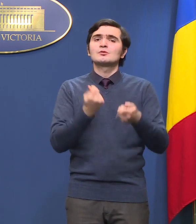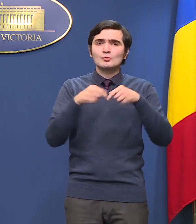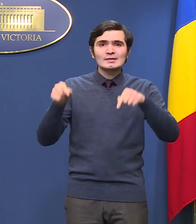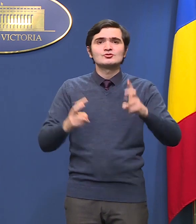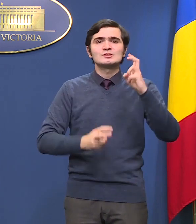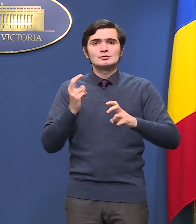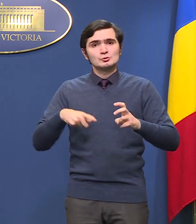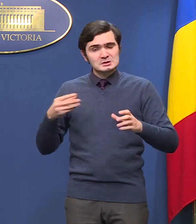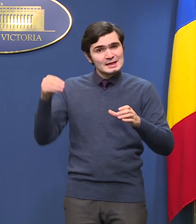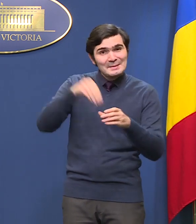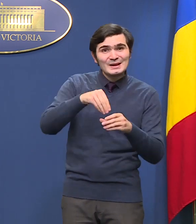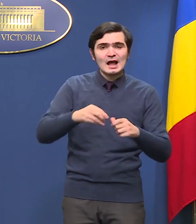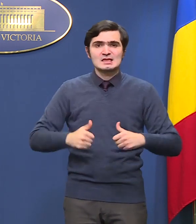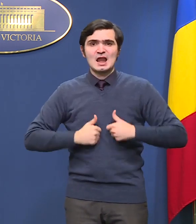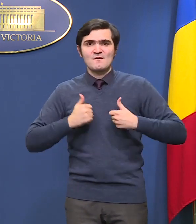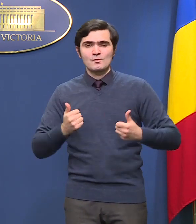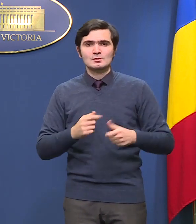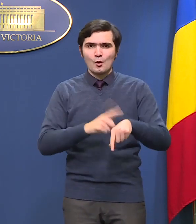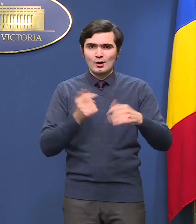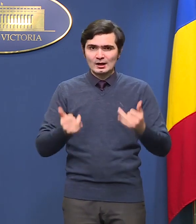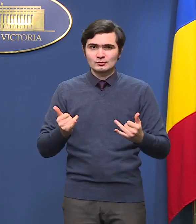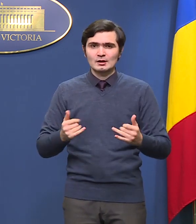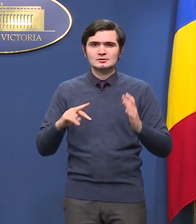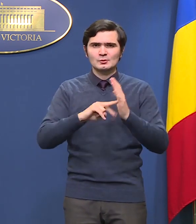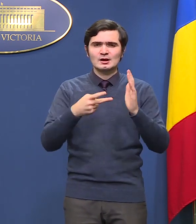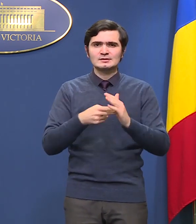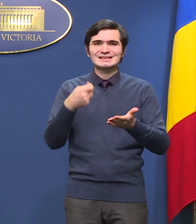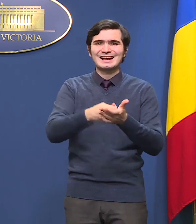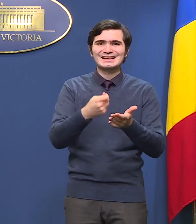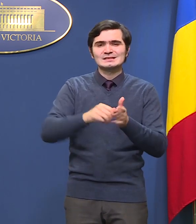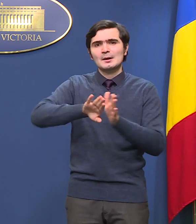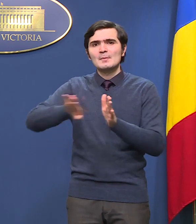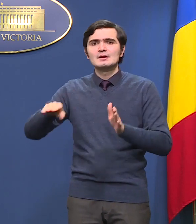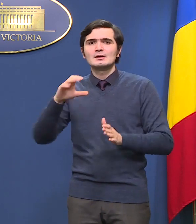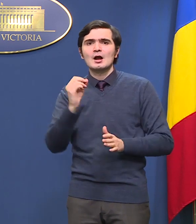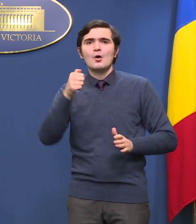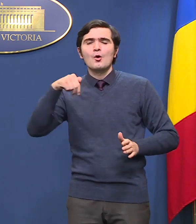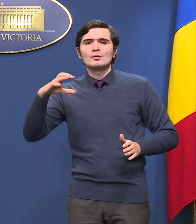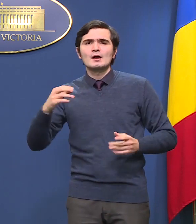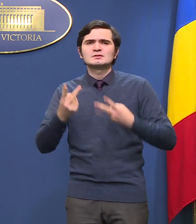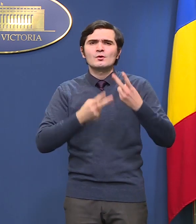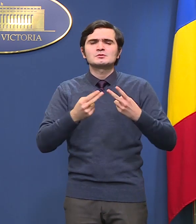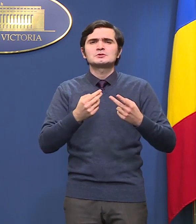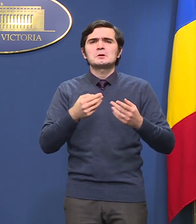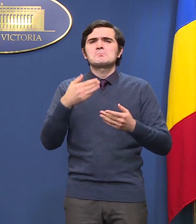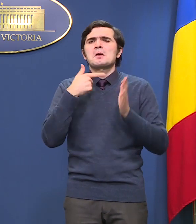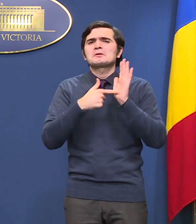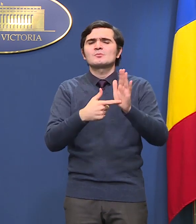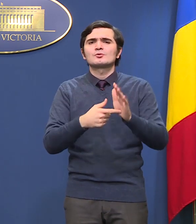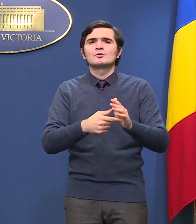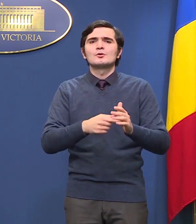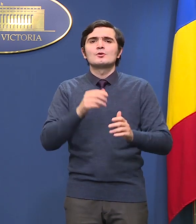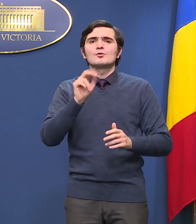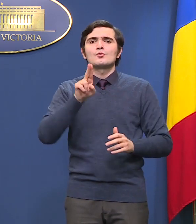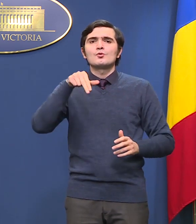La ora actuală se organizează achiziția pe lângă ONAC prin Unifarm, prin Crucea Roșie. Vreau să mulțumesc Crucii